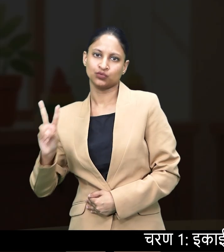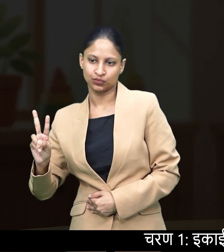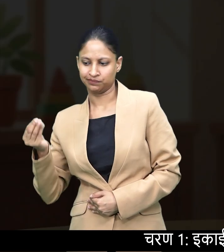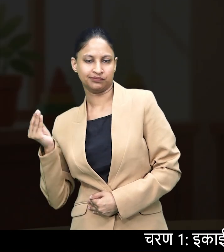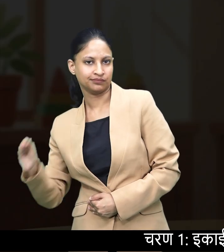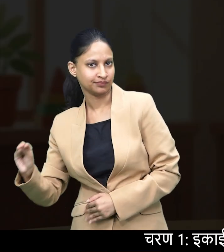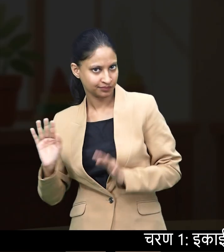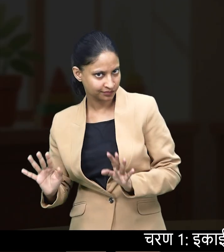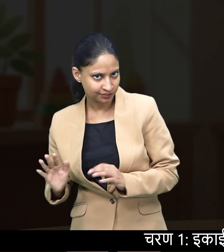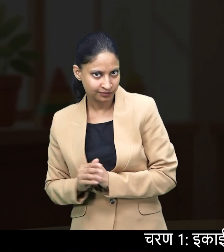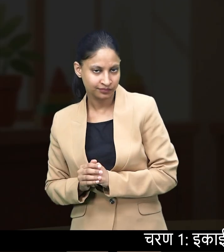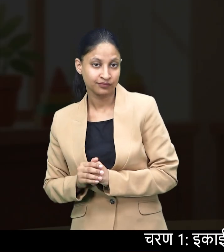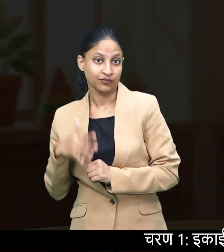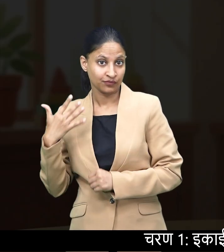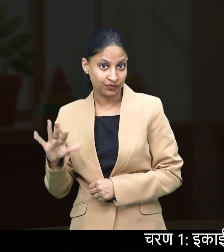लिखें।